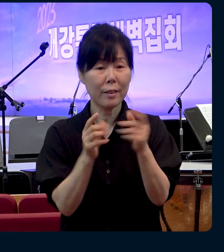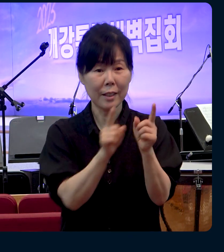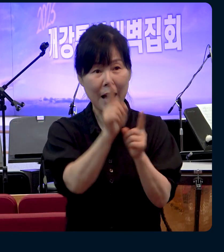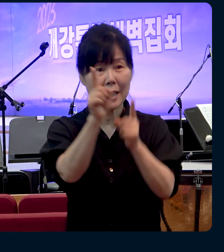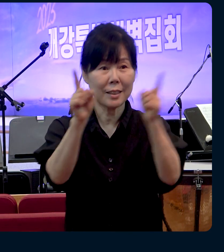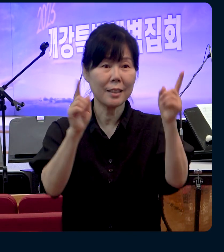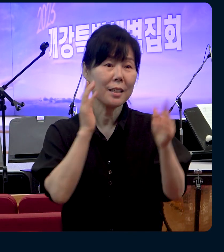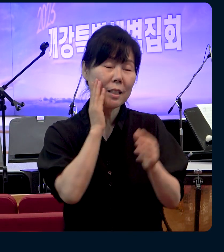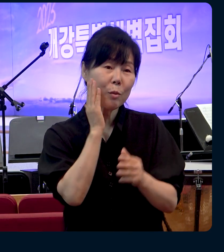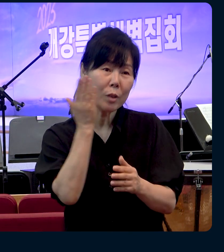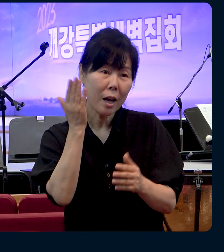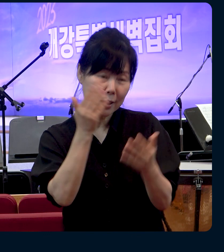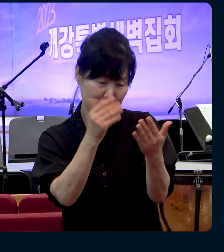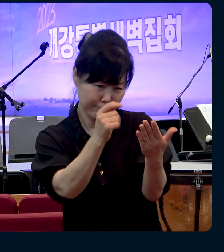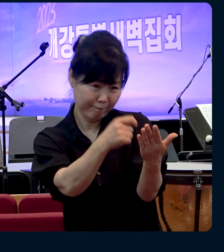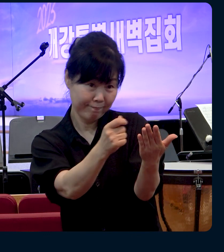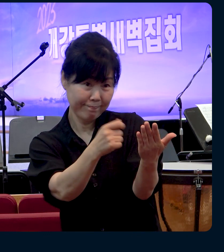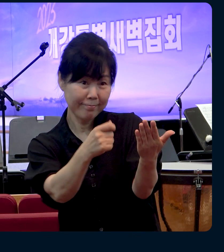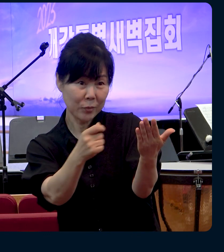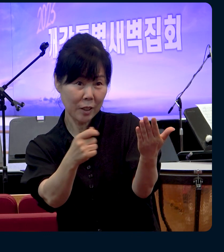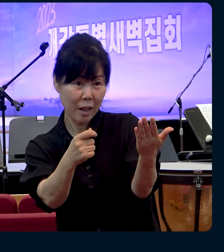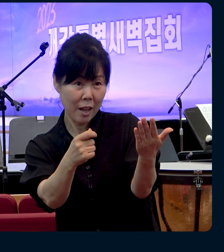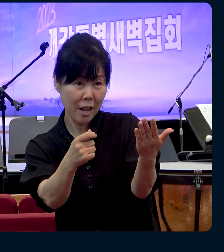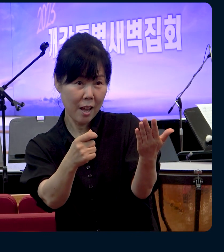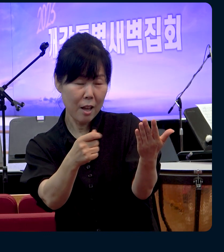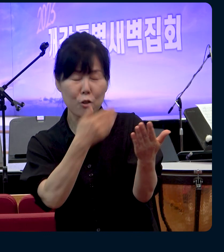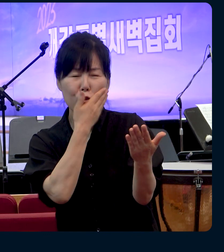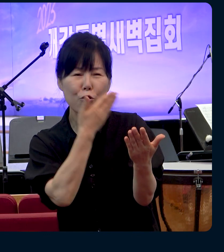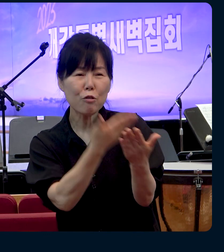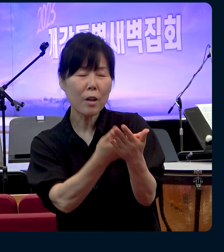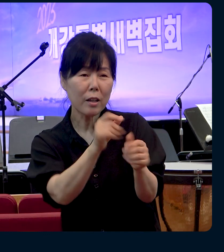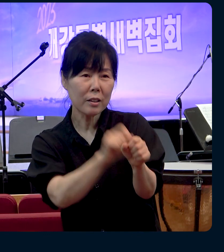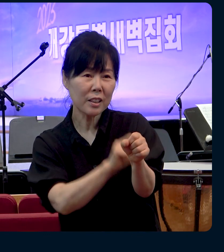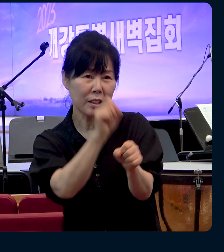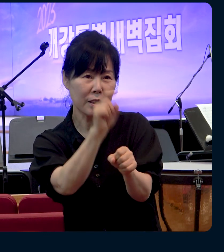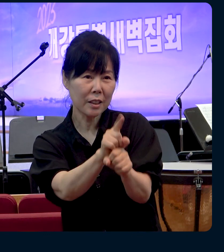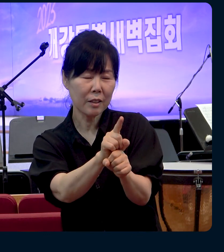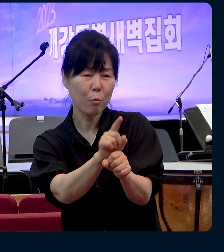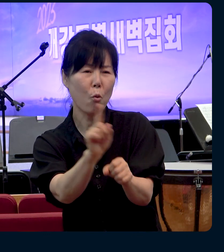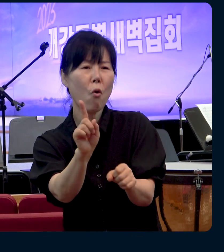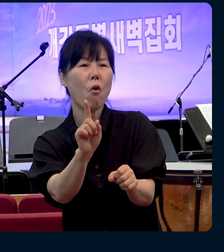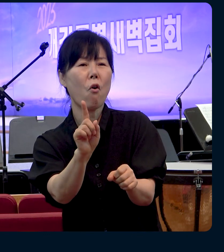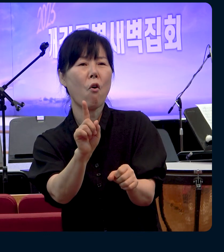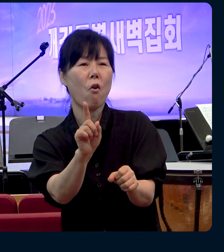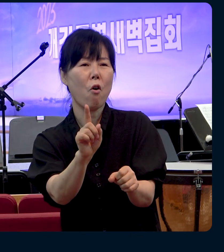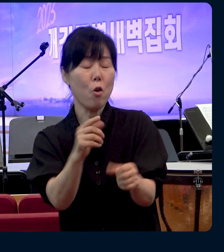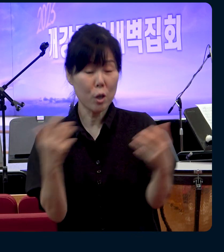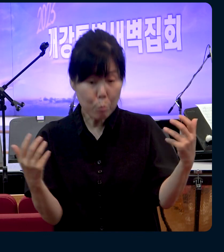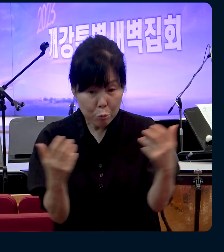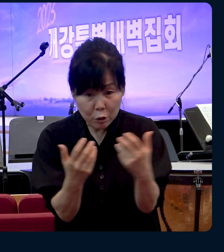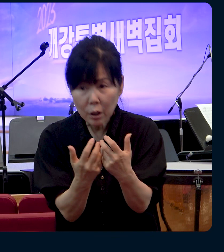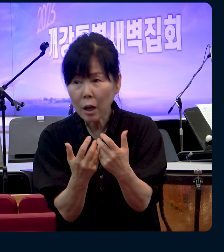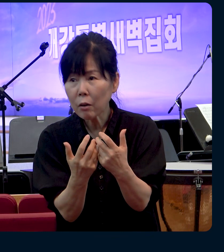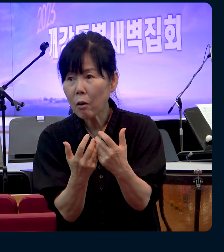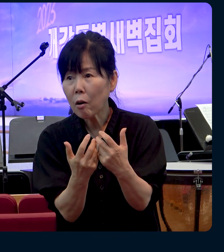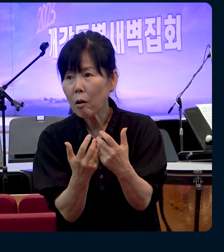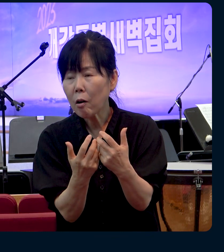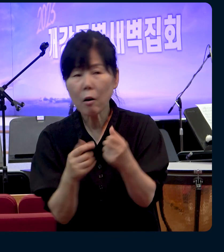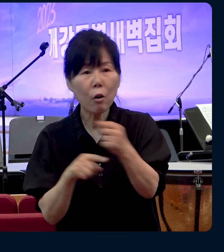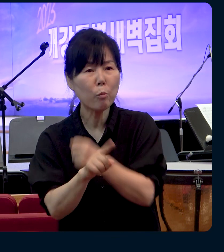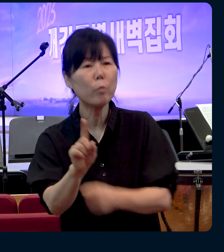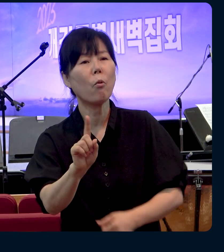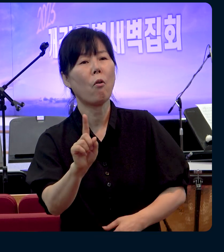그 풍성한 가지와 잎사귀를 그리면서 아주 중요한 한마디를 했어요. 그 풍성함이